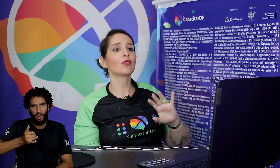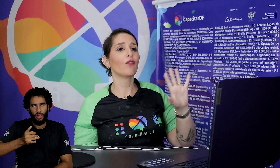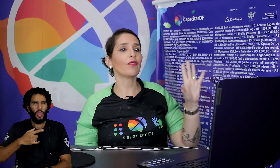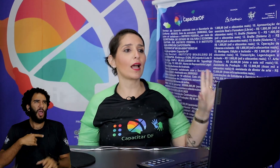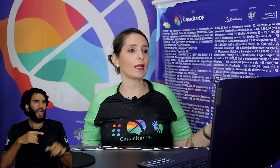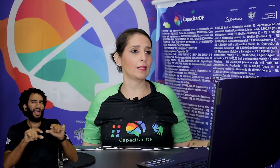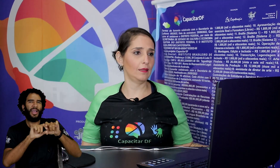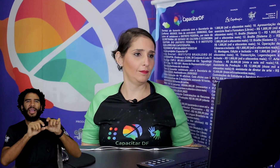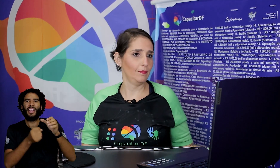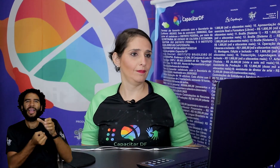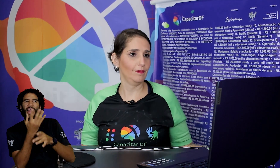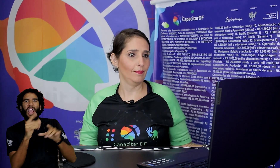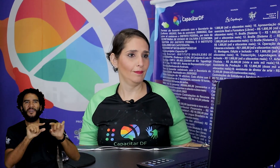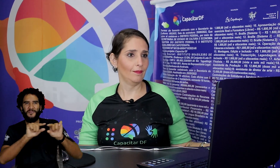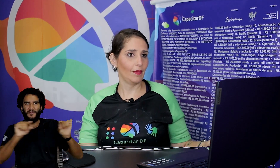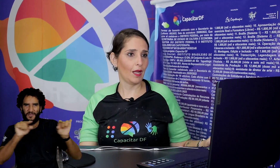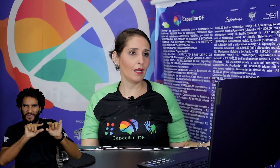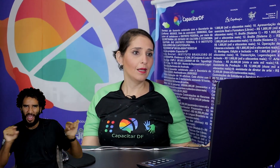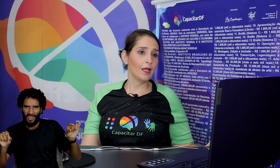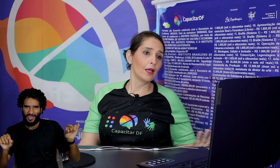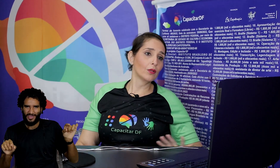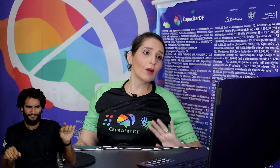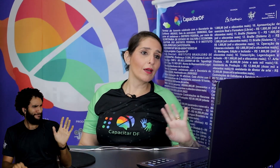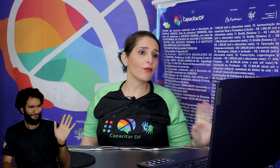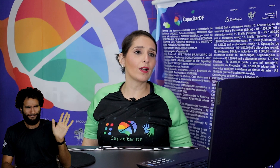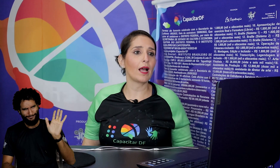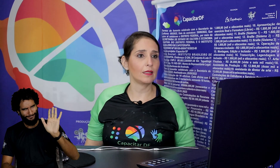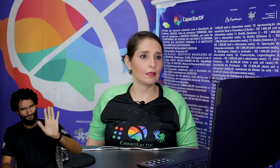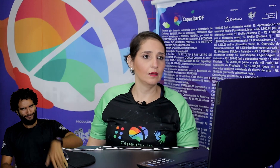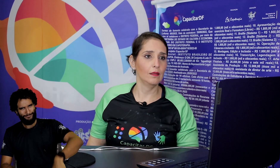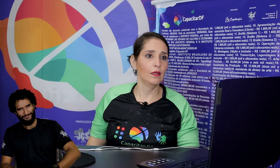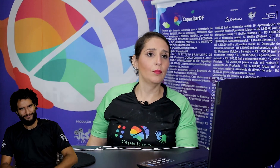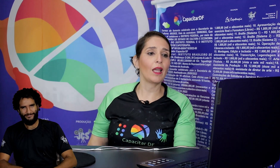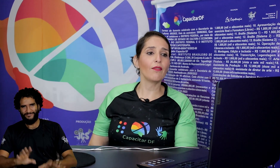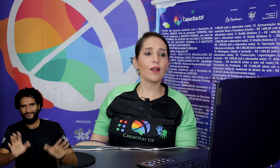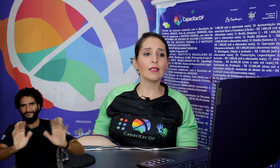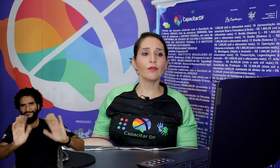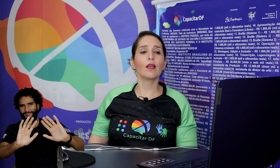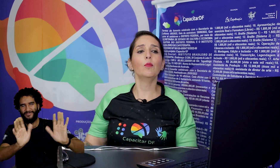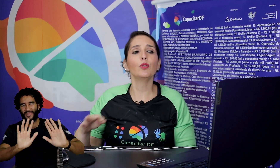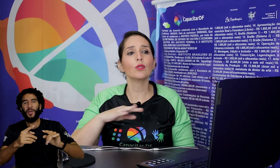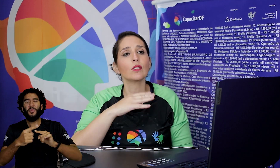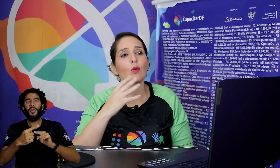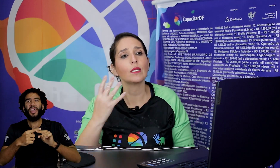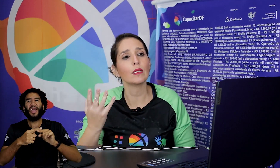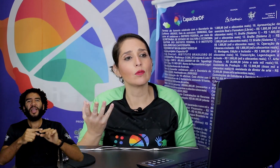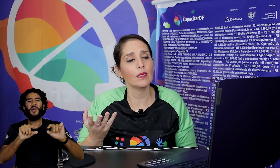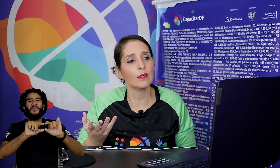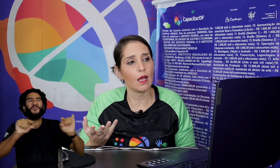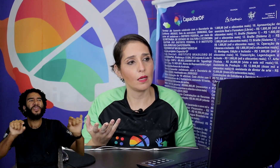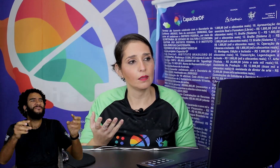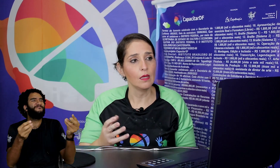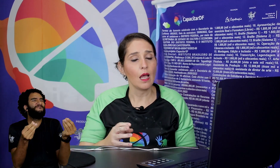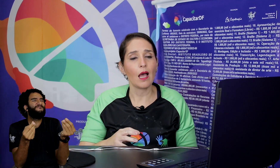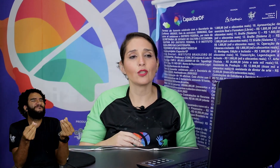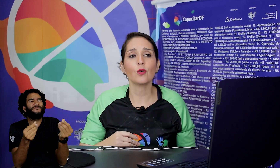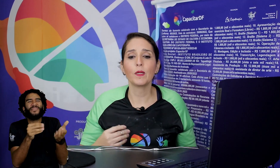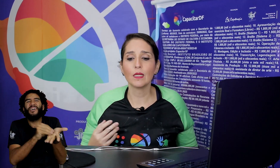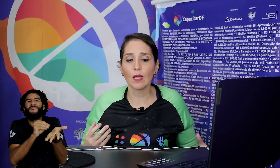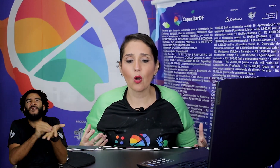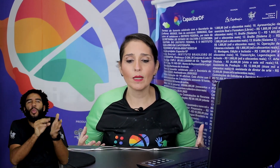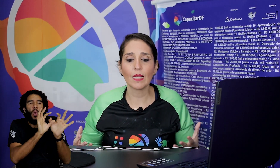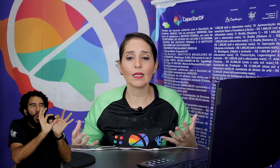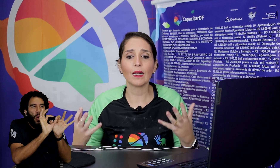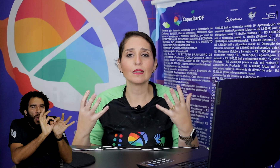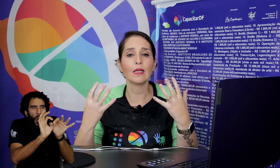criar só frase, tá? Eu não quero frase, porque a frase fica muito descontextualizada. A gente